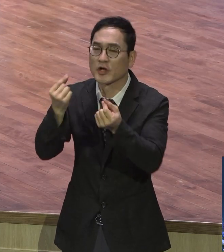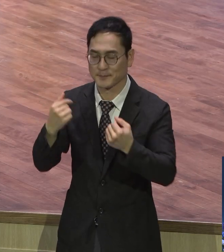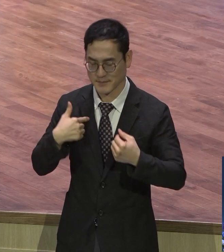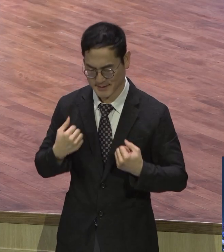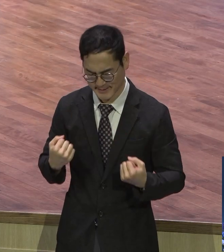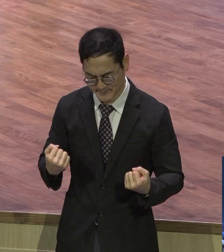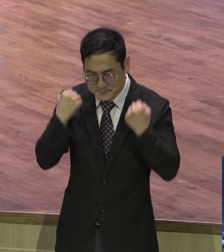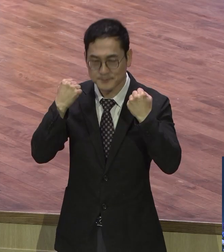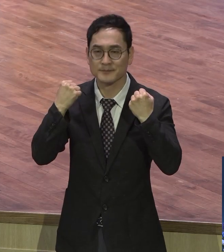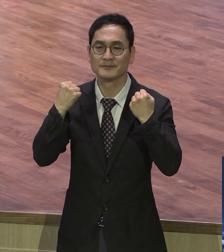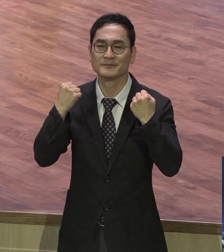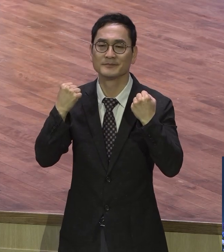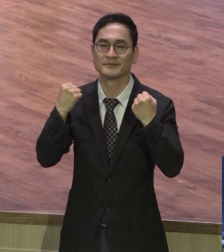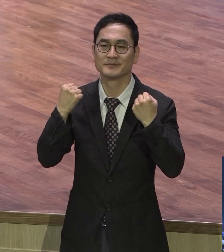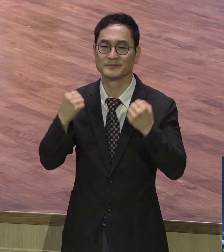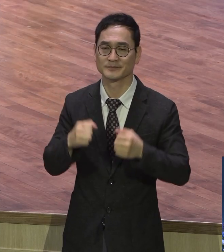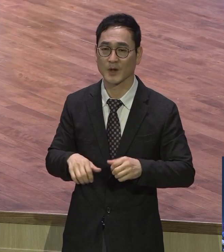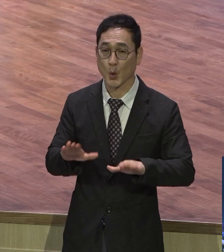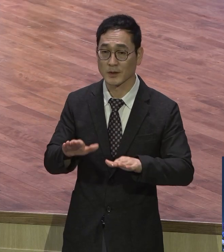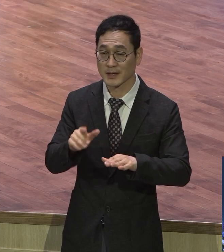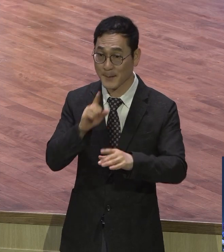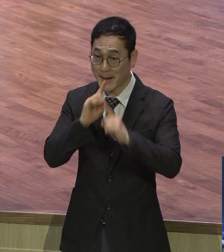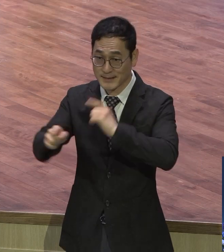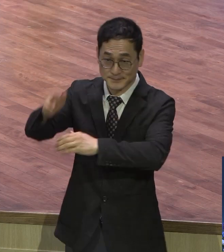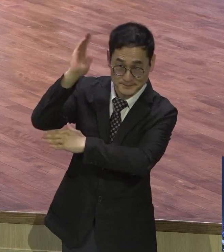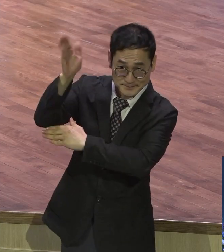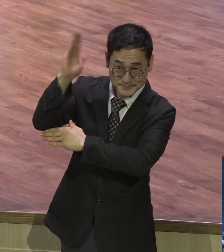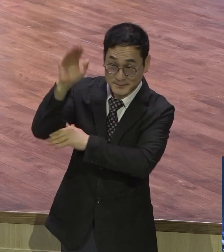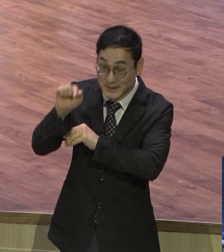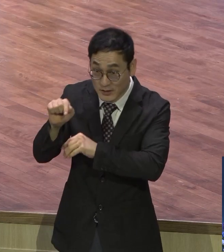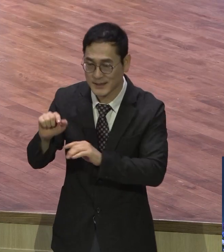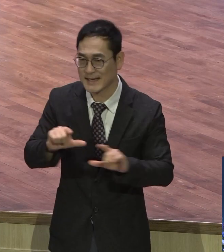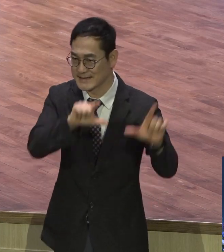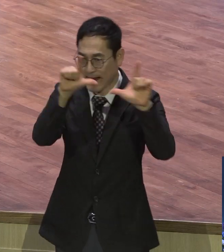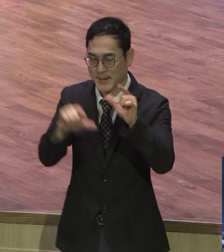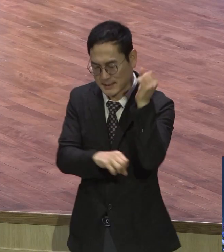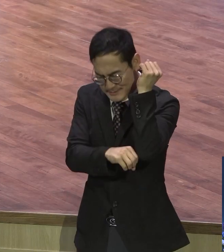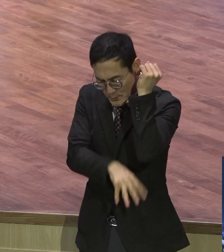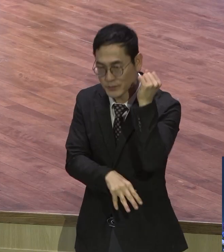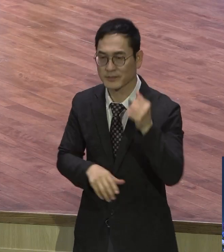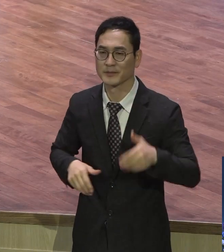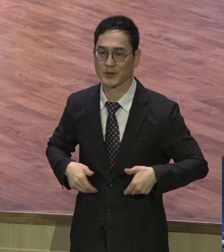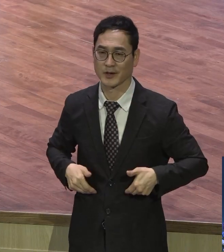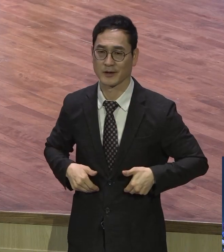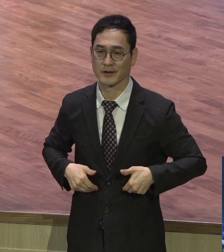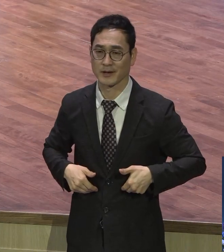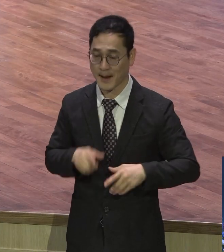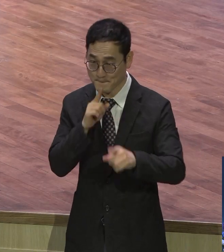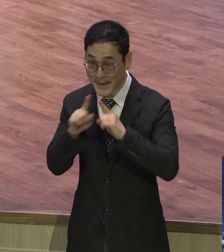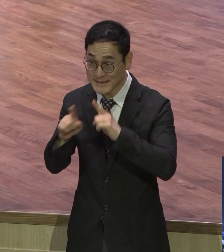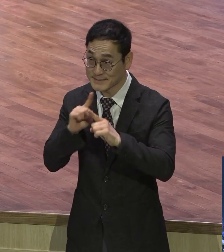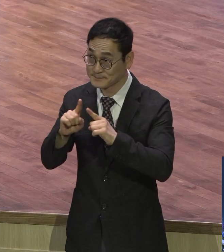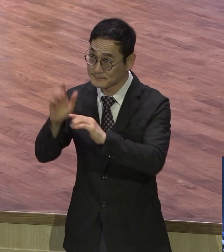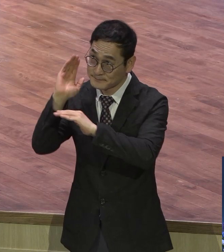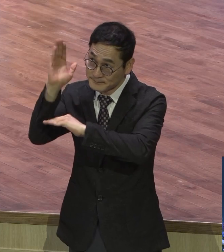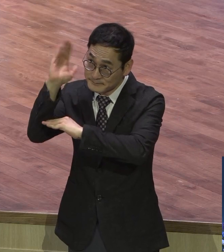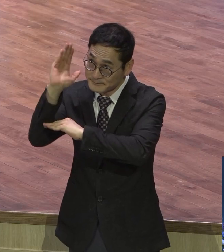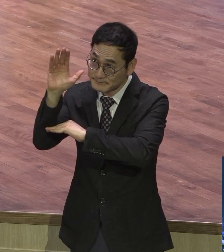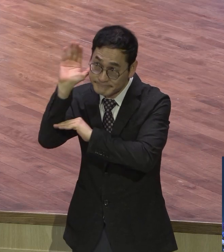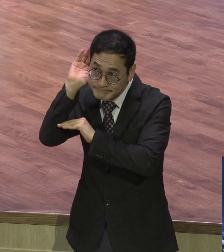받은 강단 메시지가 여러분의 삶의 플랫폼이 되어야 돼요. 말씀의 내 삶의 모든 행동에, 모든 생각에,